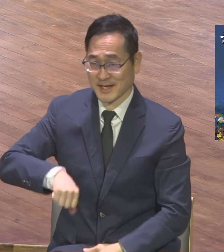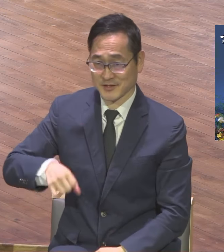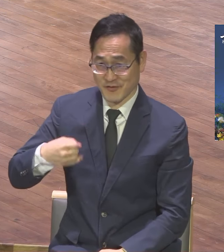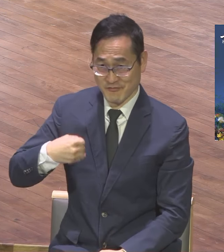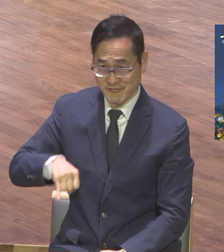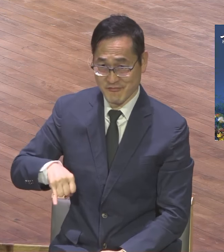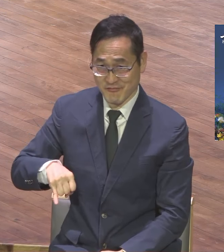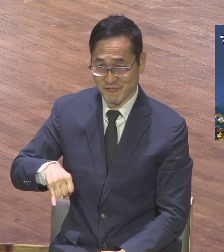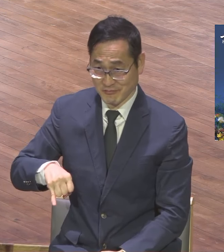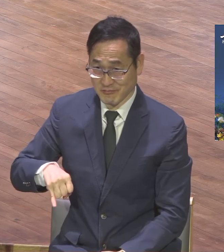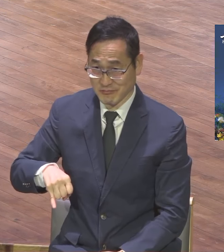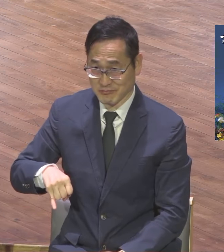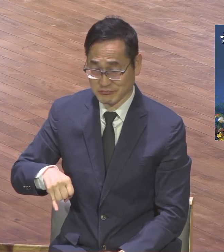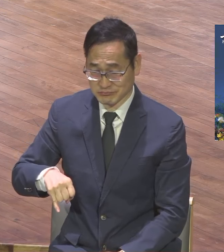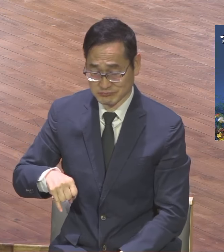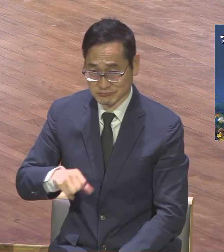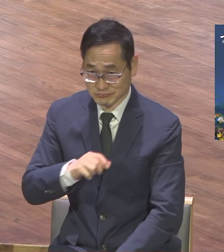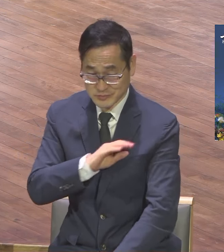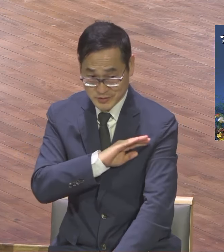축복, 무엇 보장했다는 얘기냐?